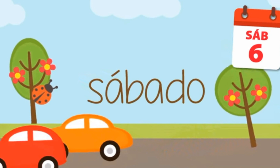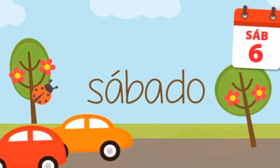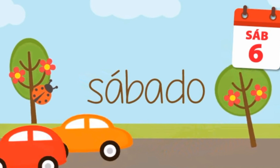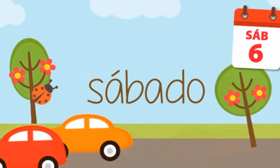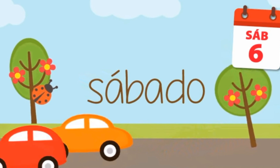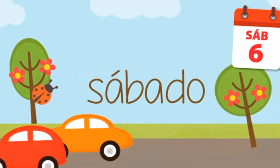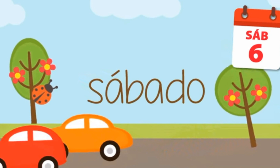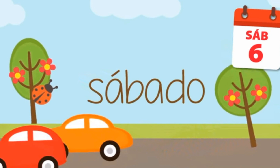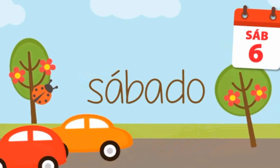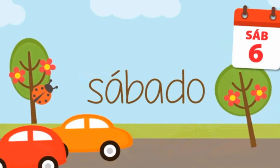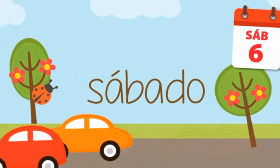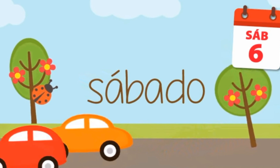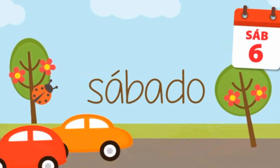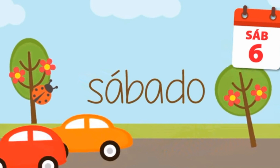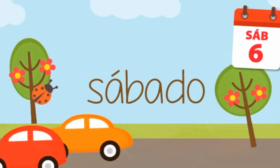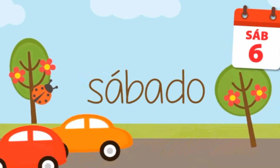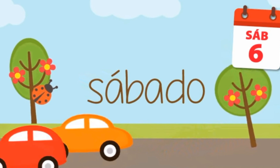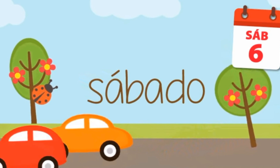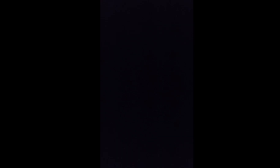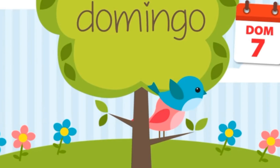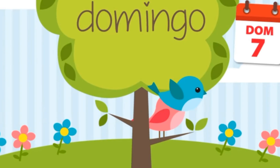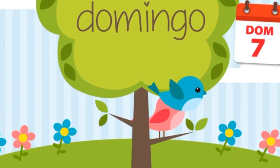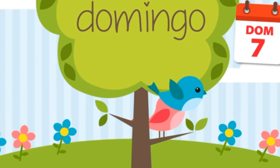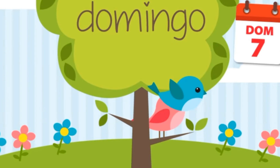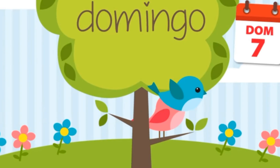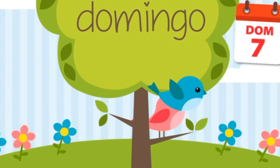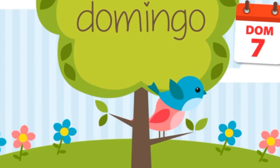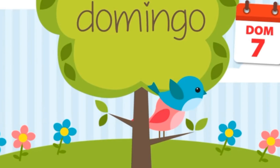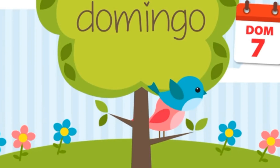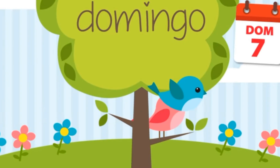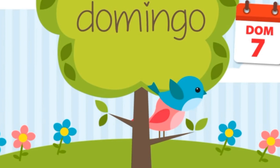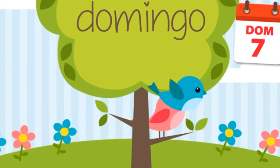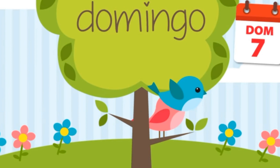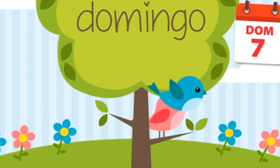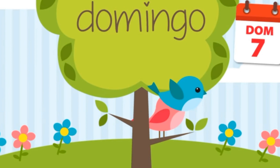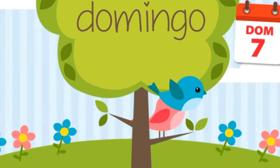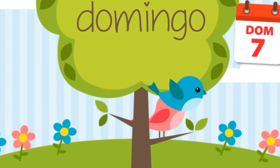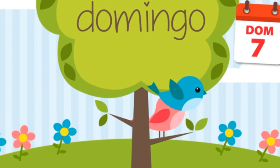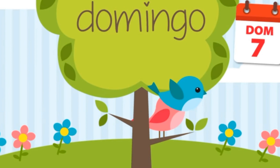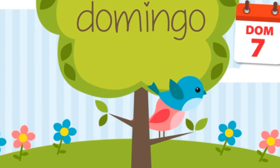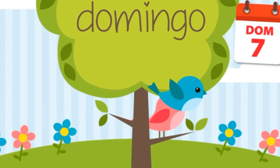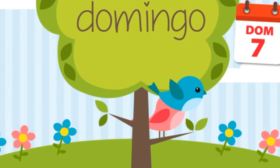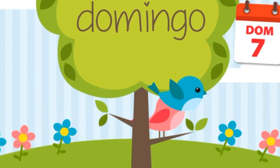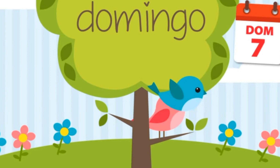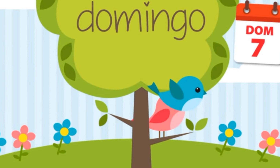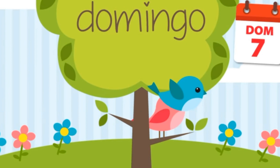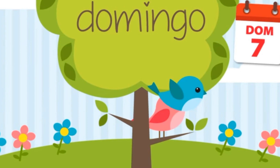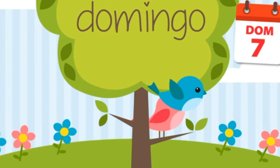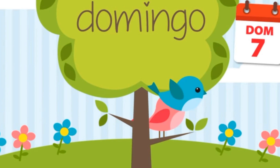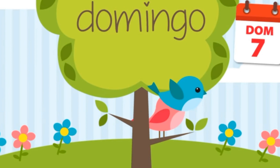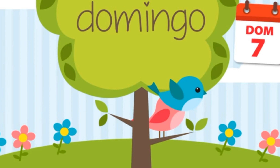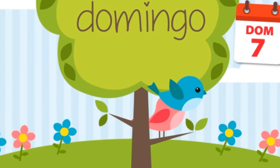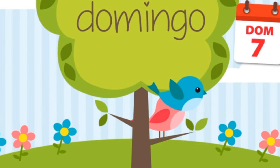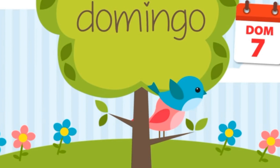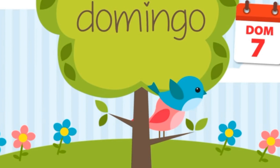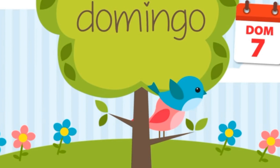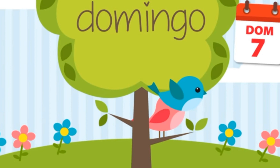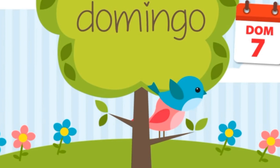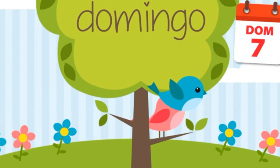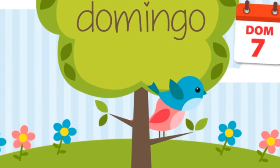el sexto día de la semana, y domingo, que es el séptimo. ¿Y cómo se le llama? Fin